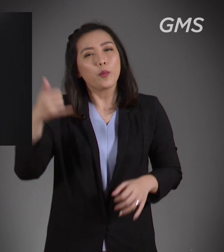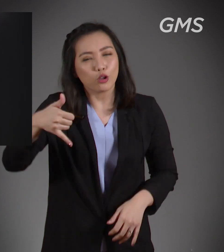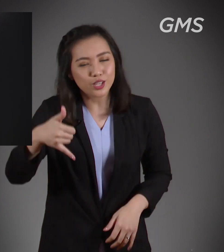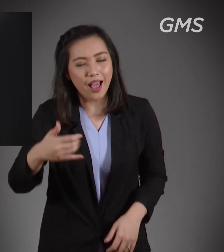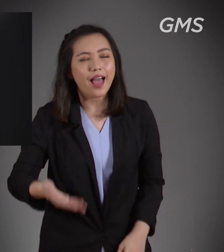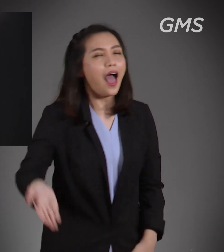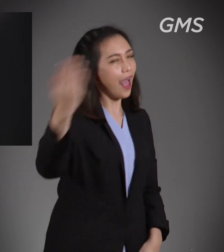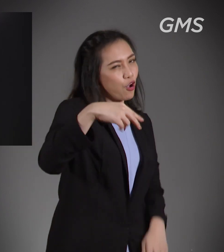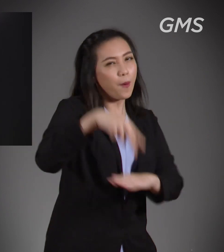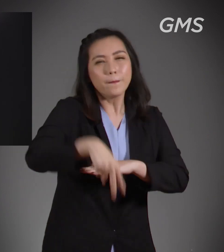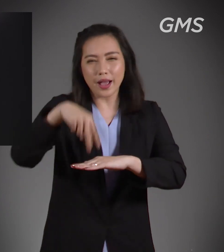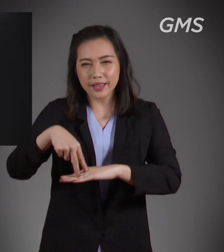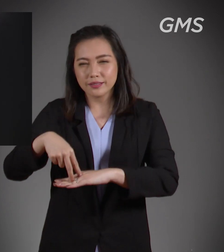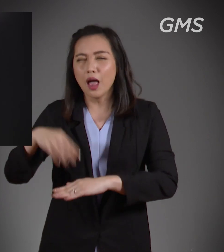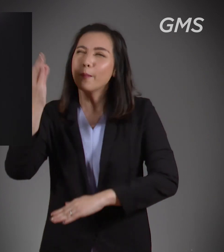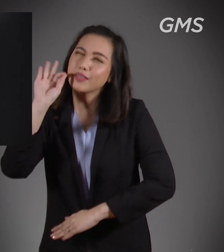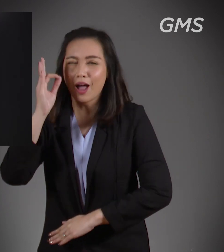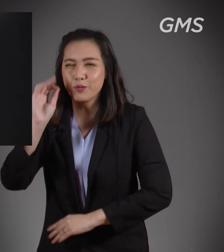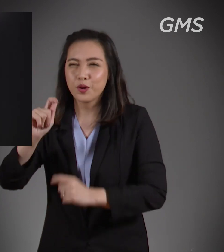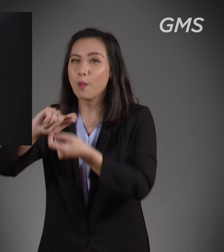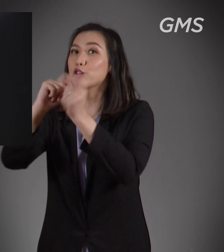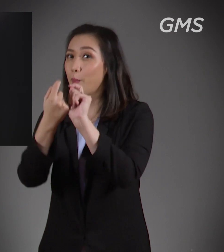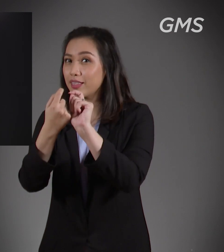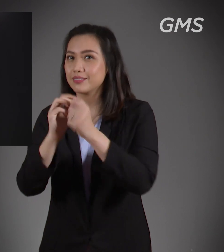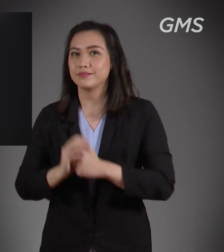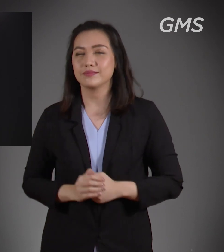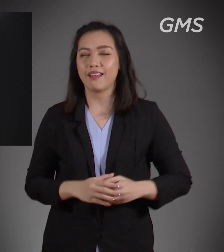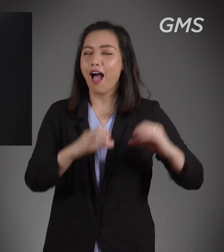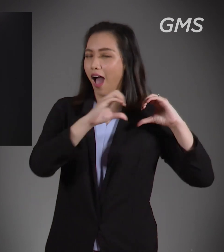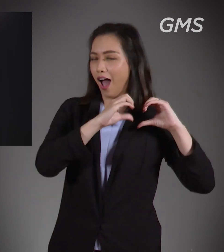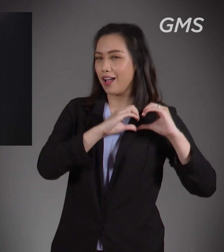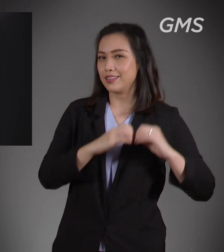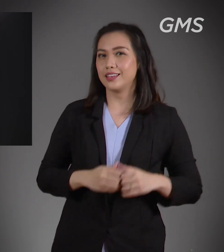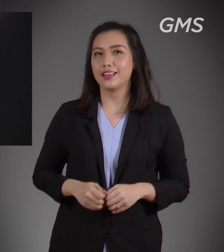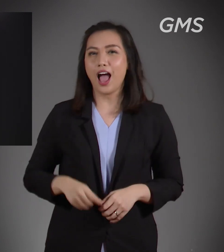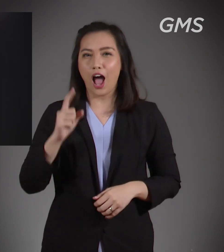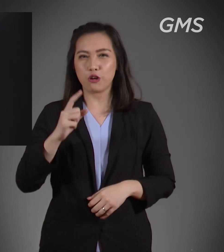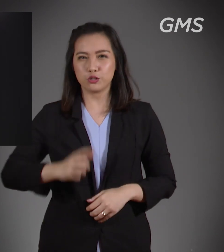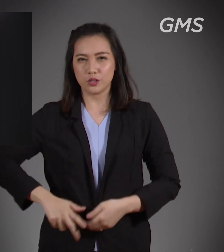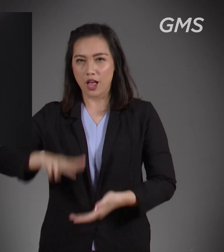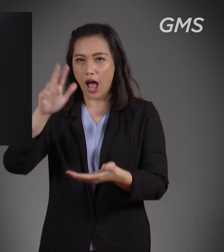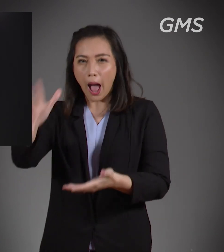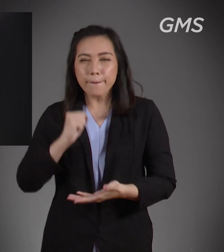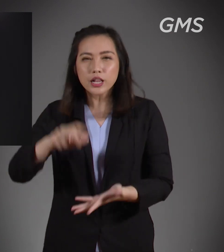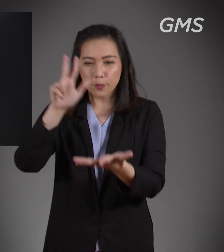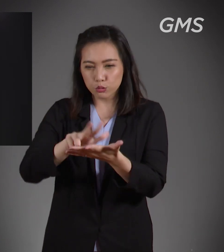sempurna atau mulus. Maksudnya begini, hatiku gak up and down. Hatiku decision, keputusannya bulat. Aku ikut